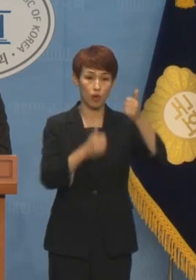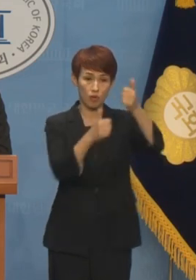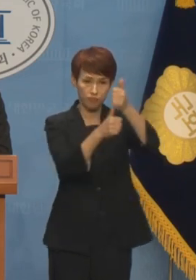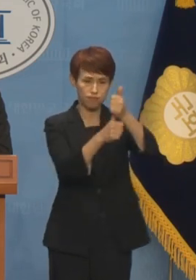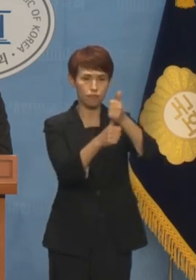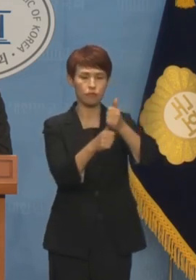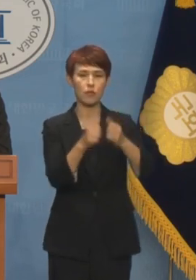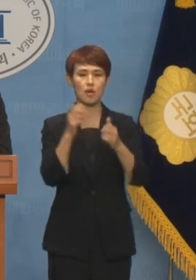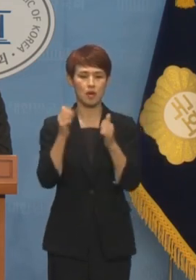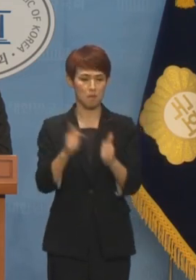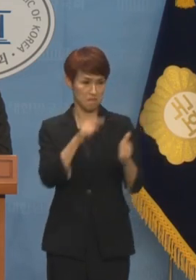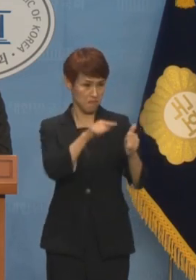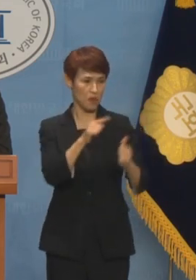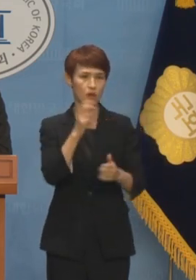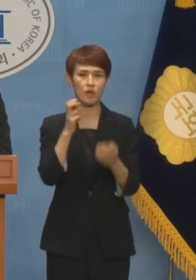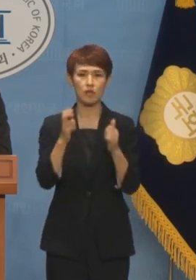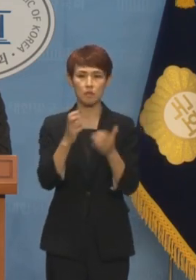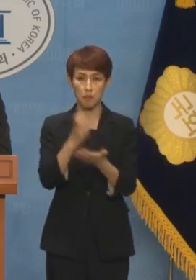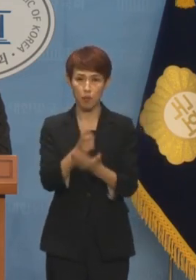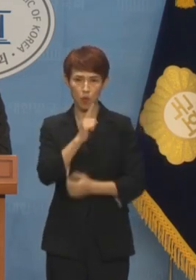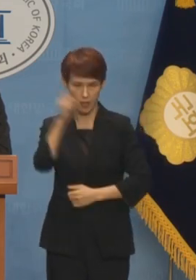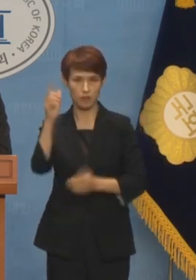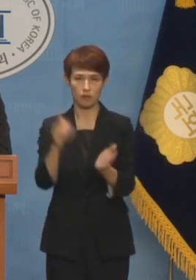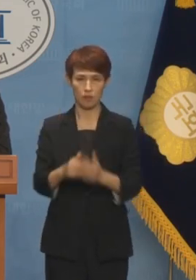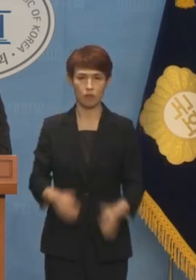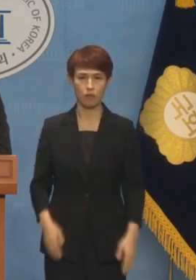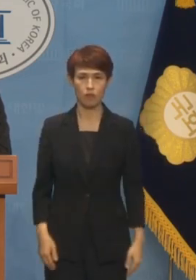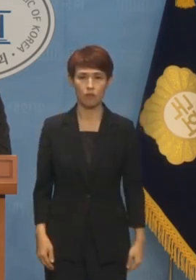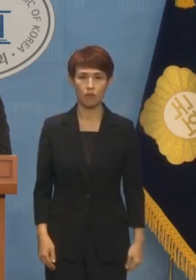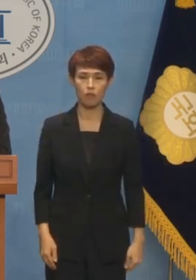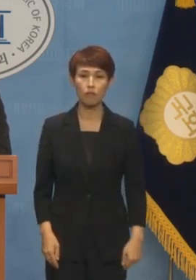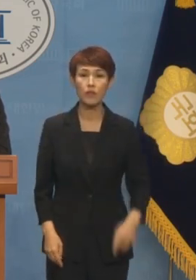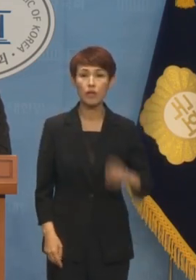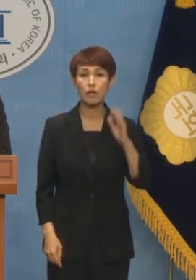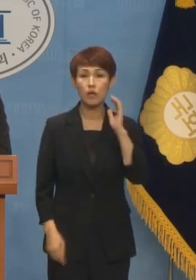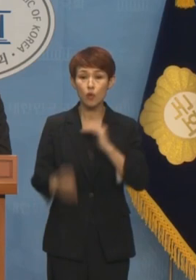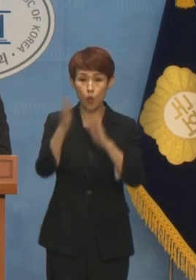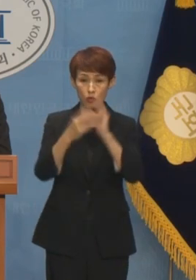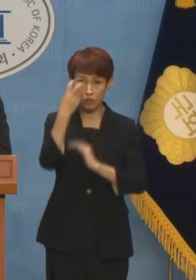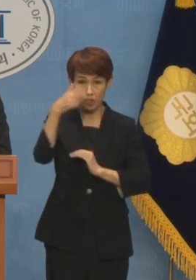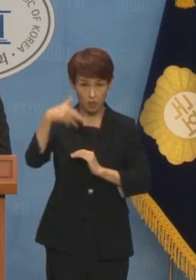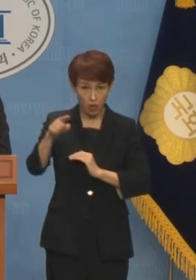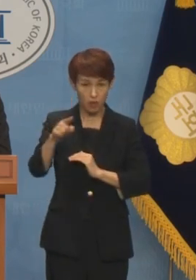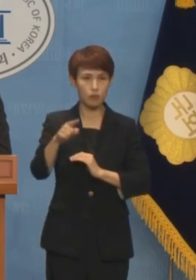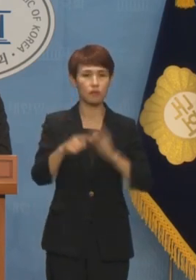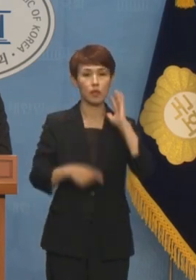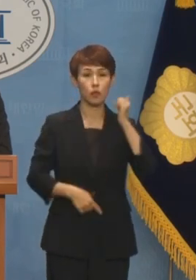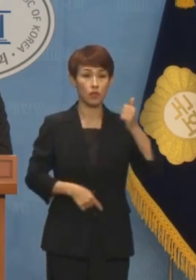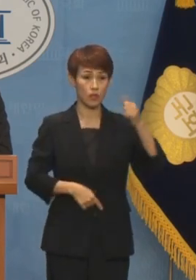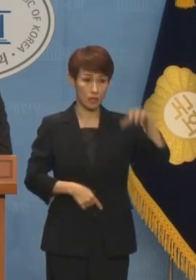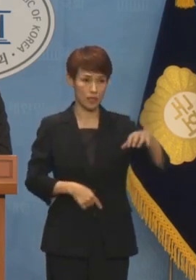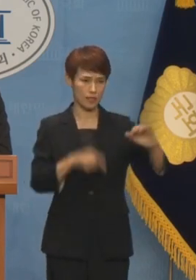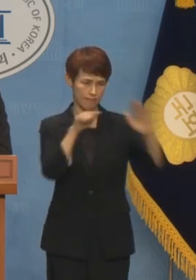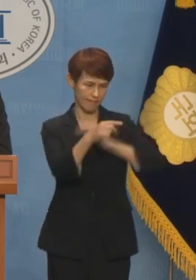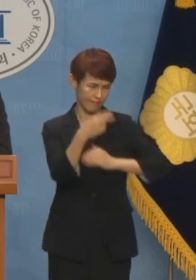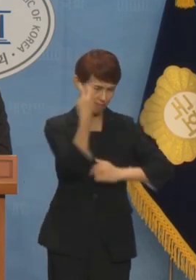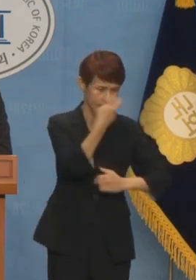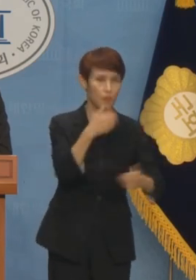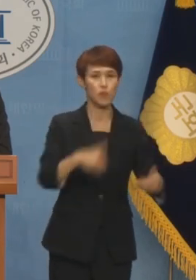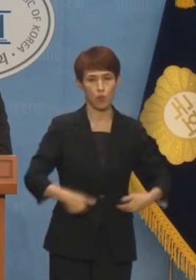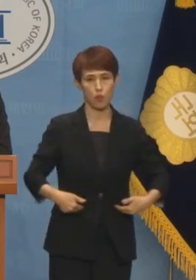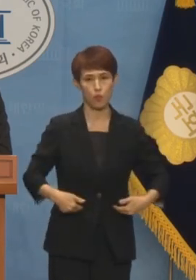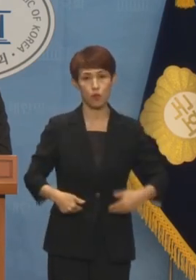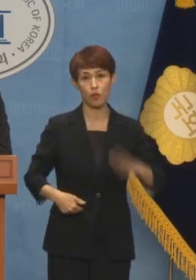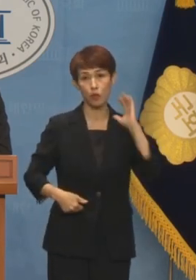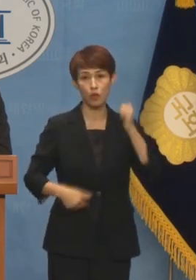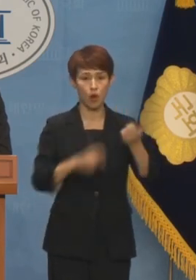고발했는데 공수처는 이를 받아 대통령실을 압수수색해야 합니다. 대통령 기록물을